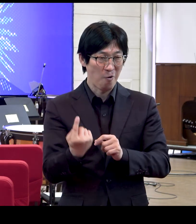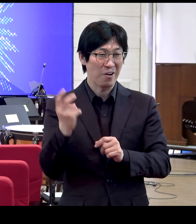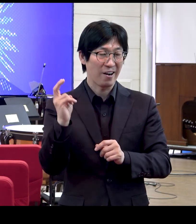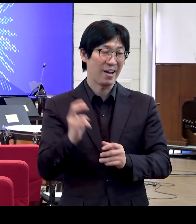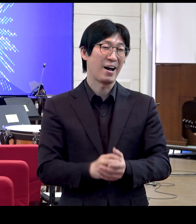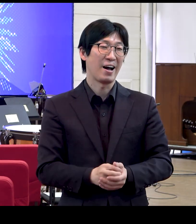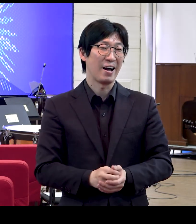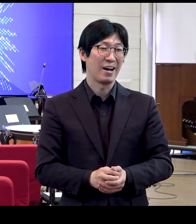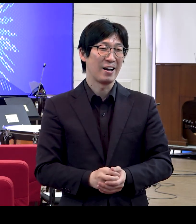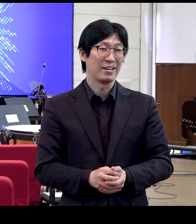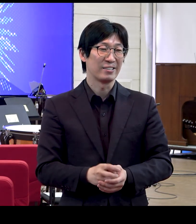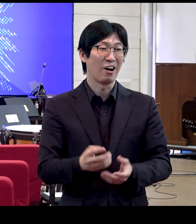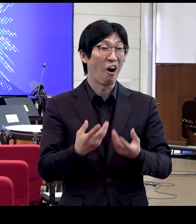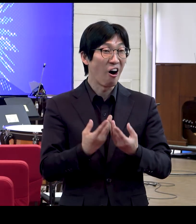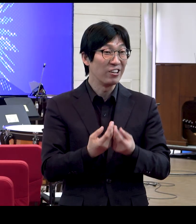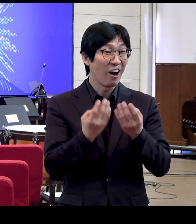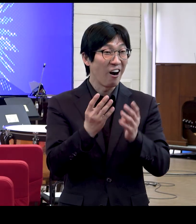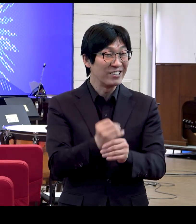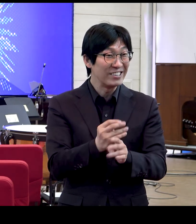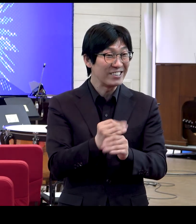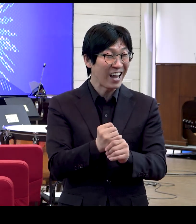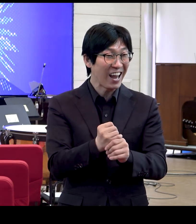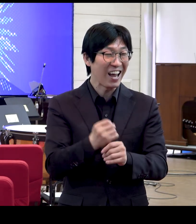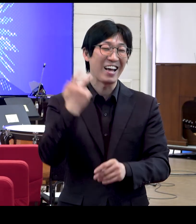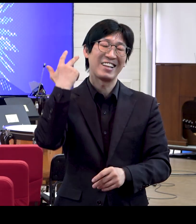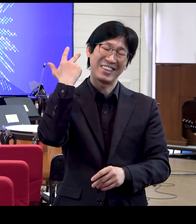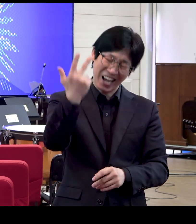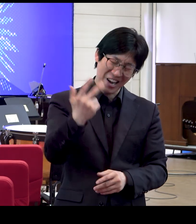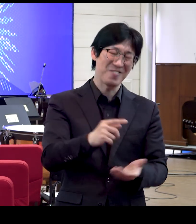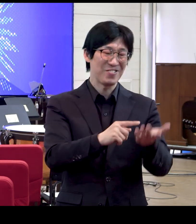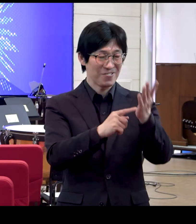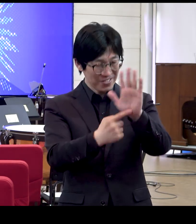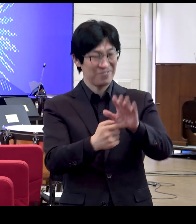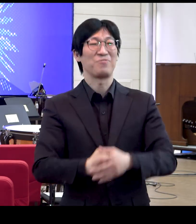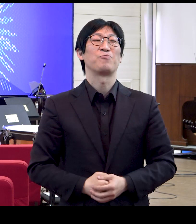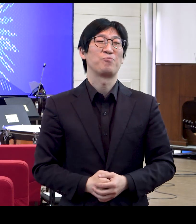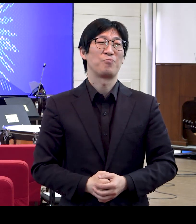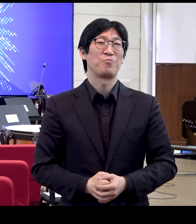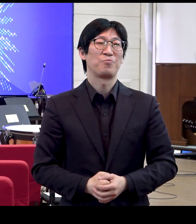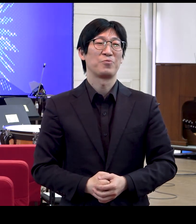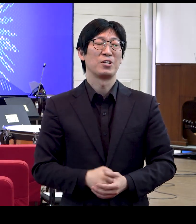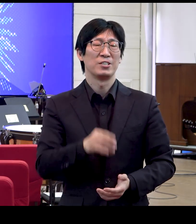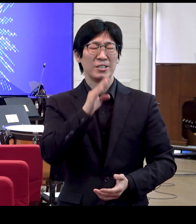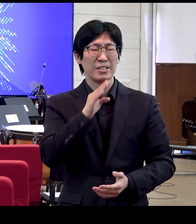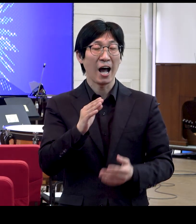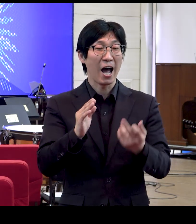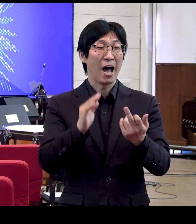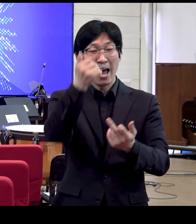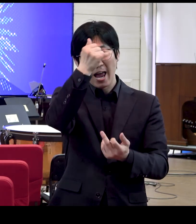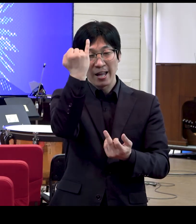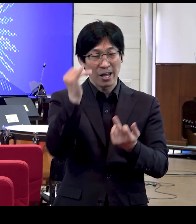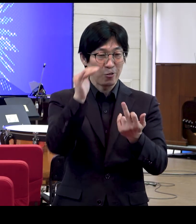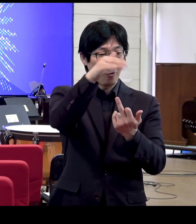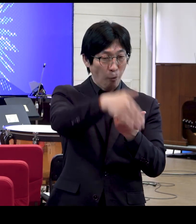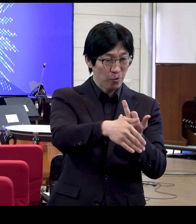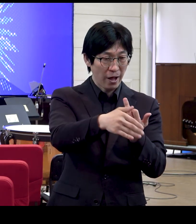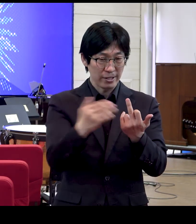있는 그것이 바로 세 번째입니다. 그것은 다음 주에 함께 나누면서 정말